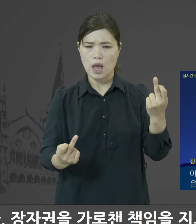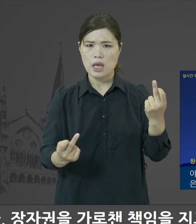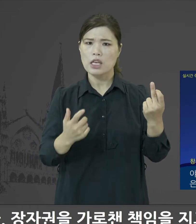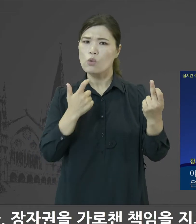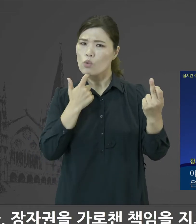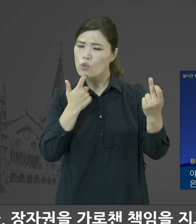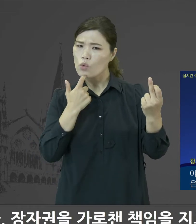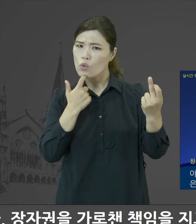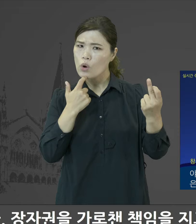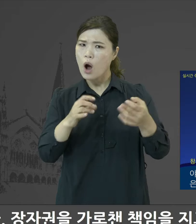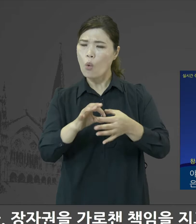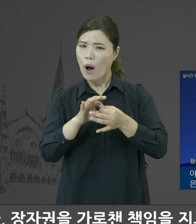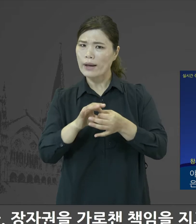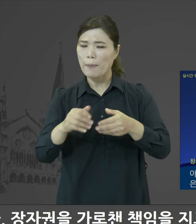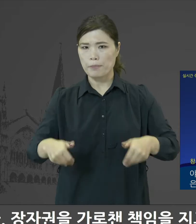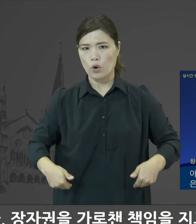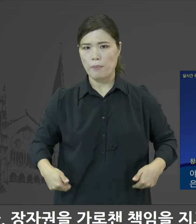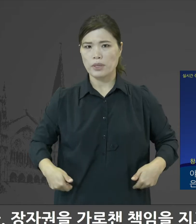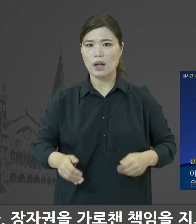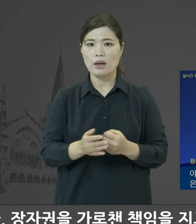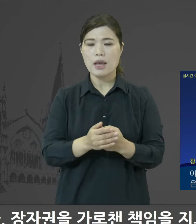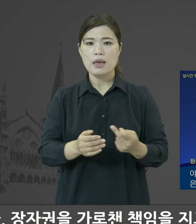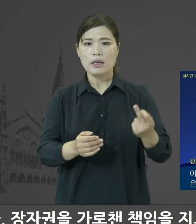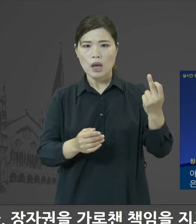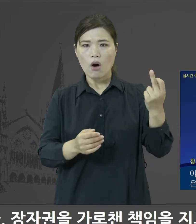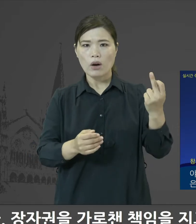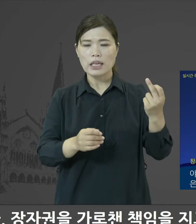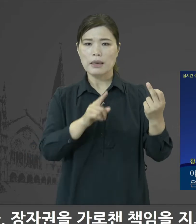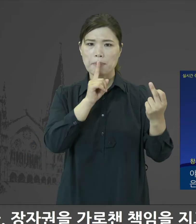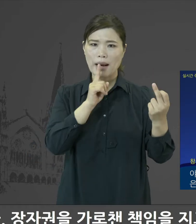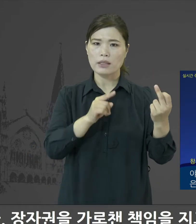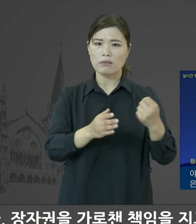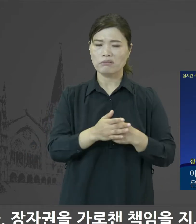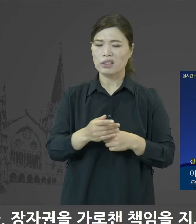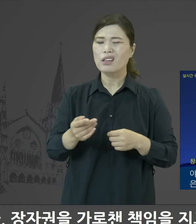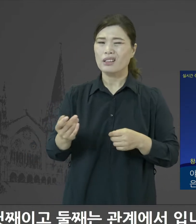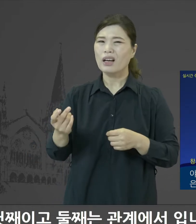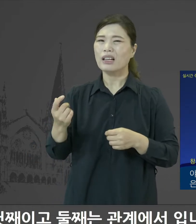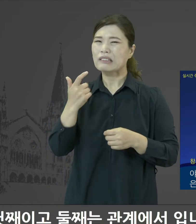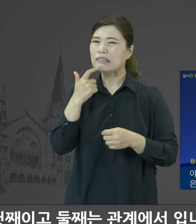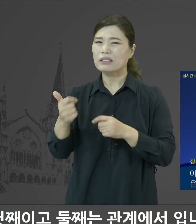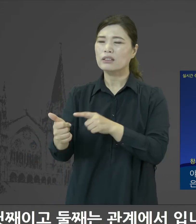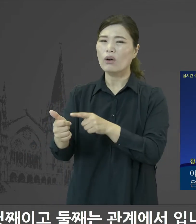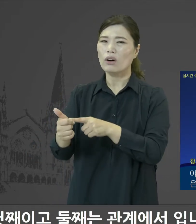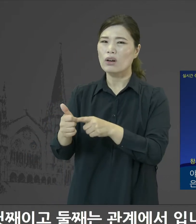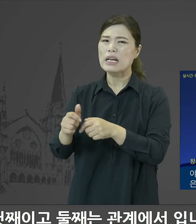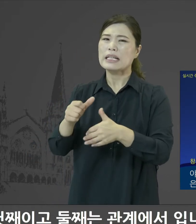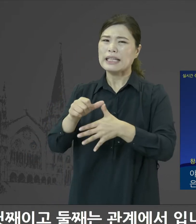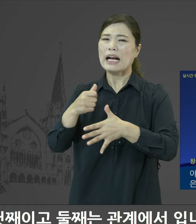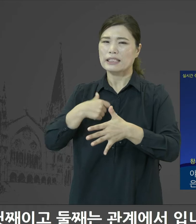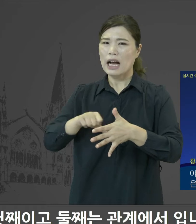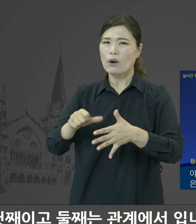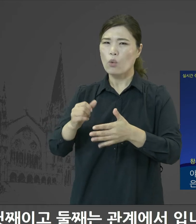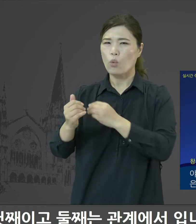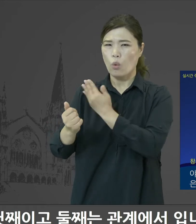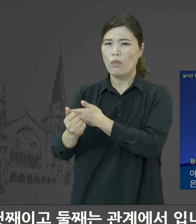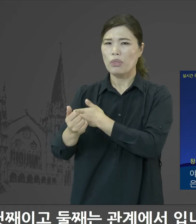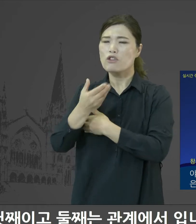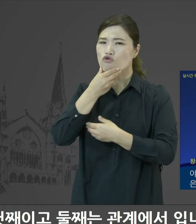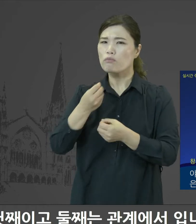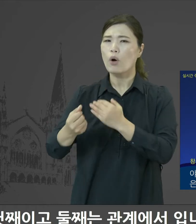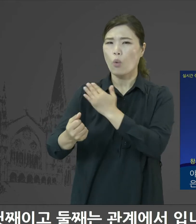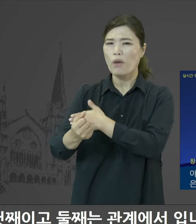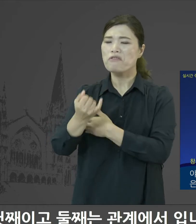됩니다. 형이 네가 과거에 잘못한 거 이미 다 지났다, 축복권 네가 가져갔지, 장자권 다 가져갔지, 이제 나 아무 소용도 없다,